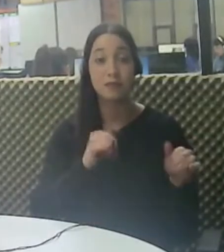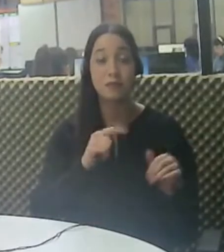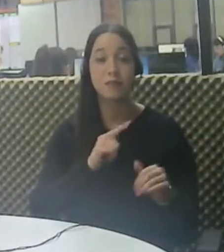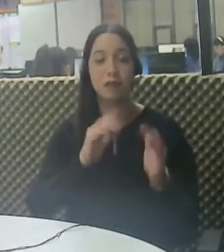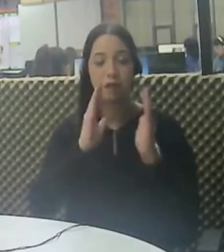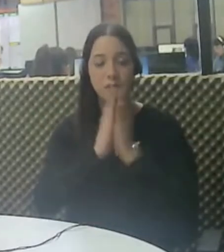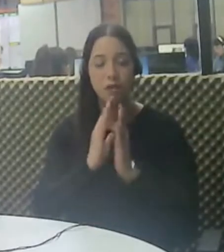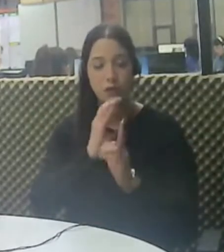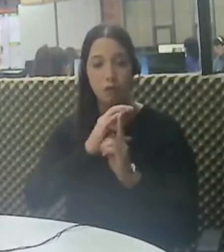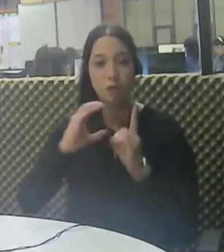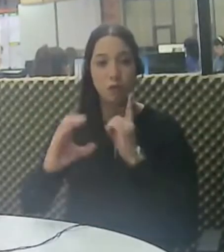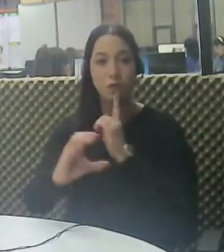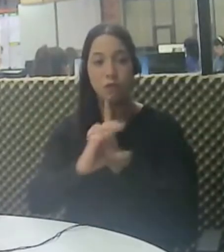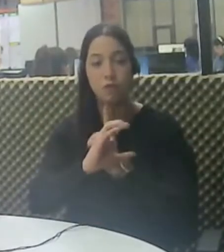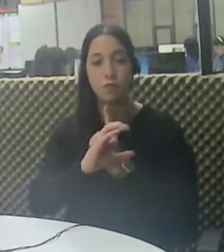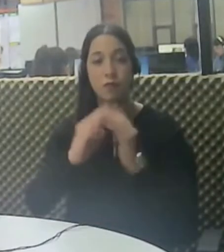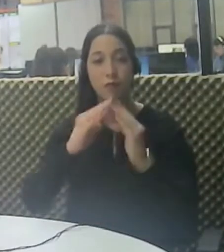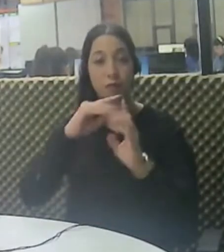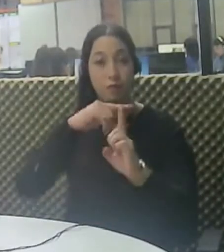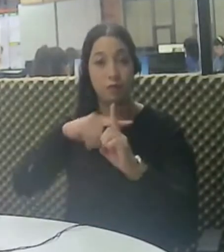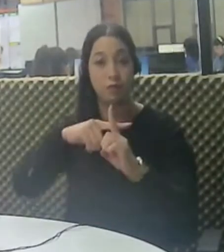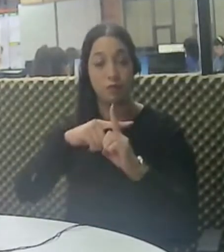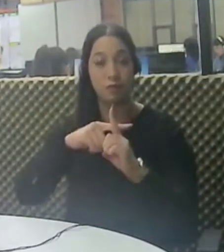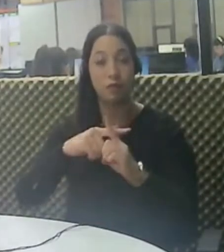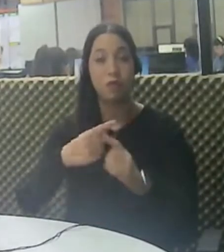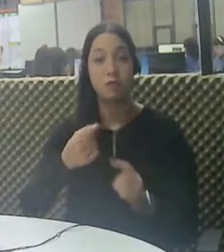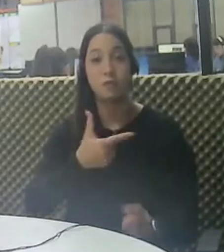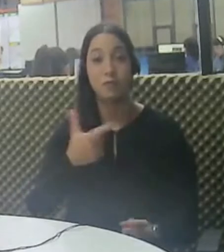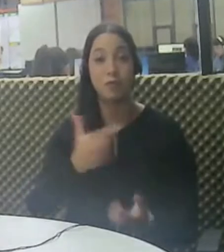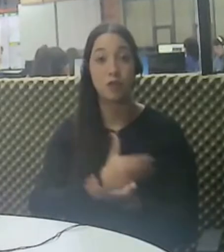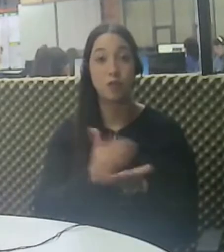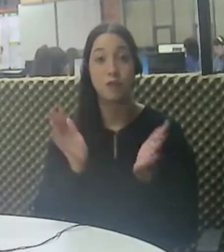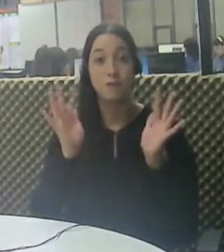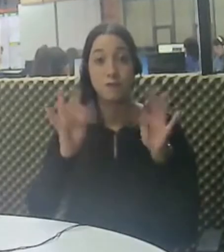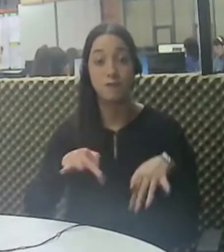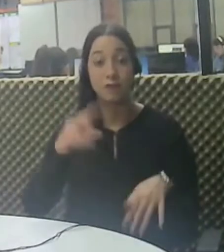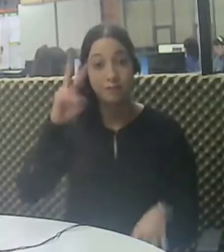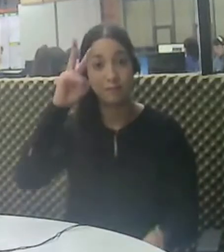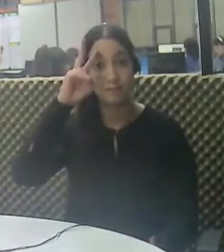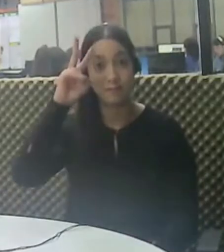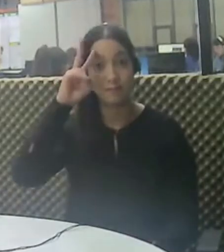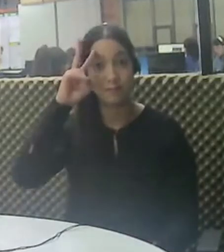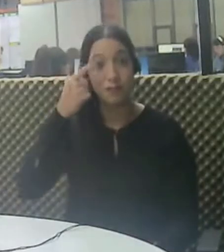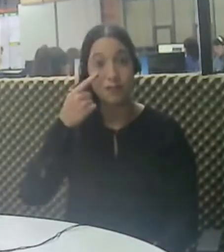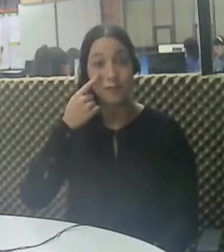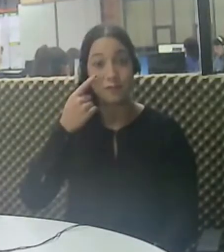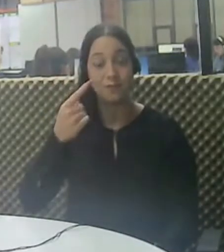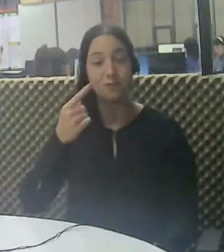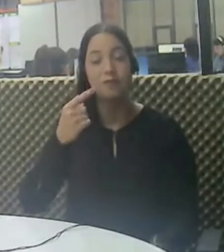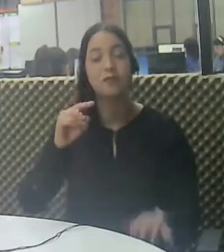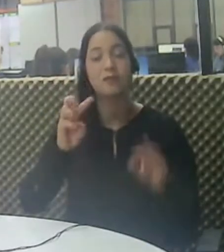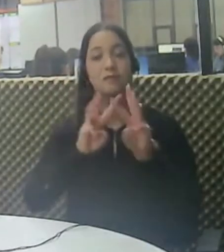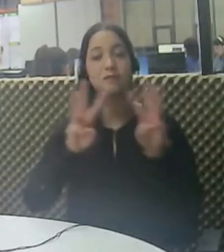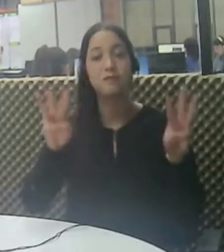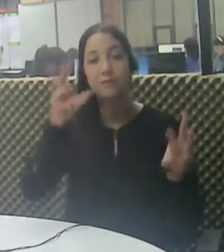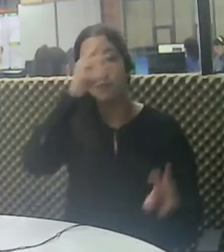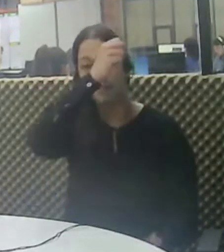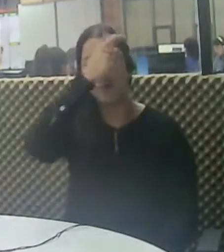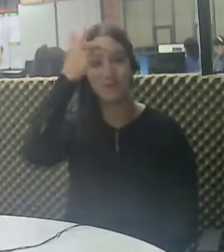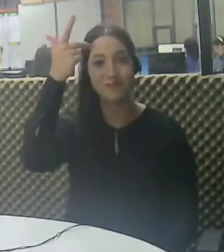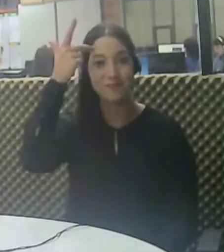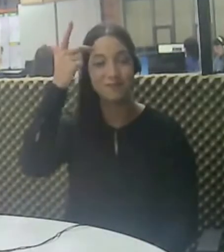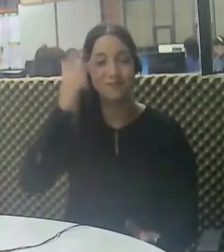com terços e missas. A edição de 2022 chega ao fim nesta segunda-feira. Confira a programação no portal da